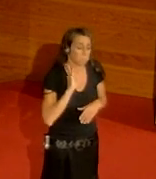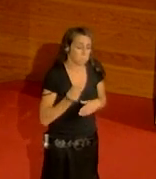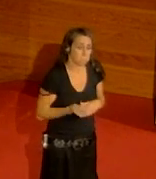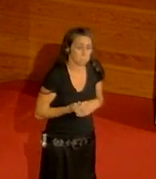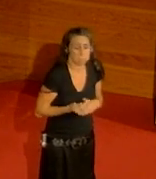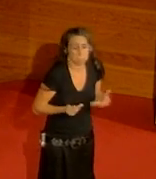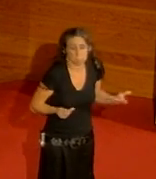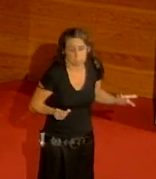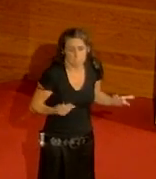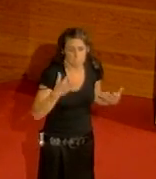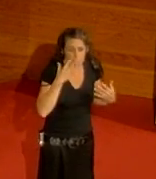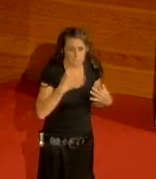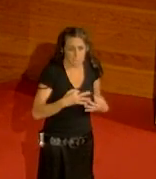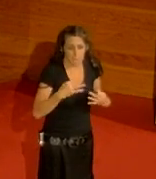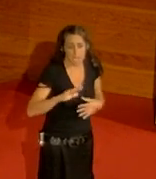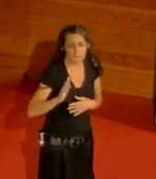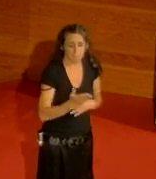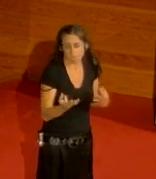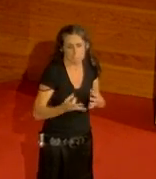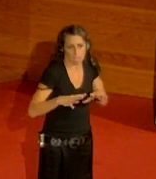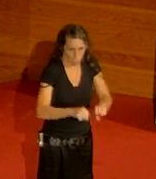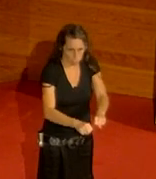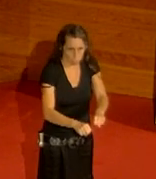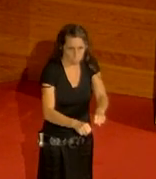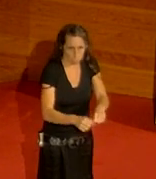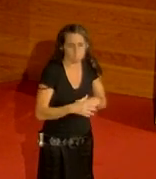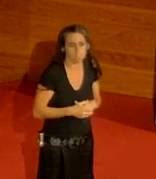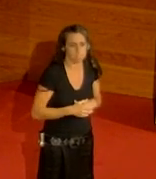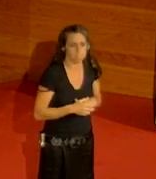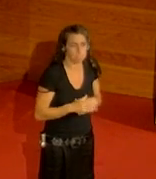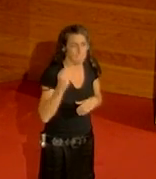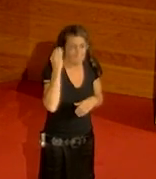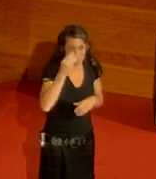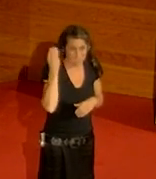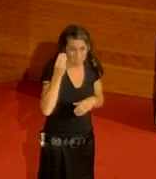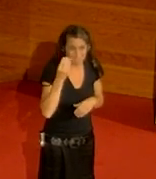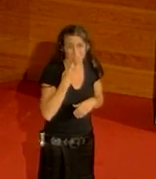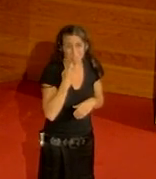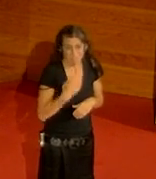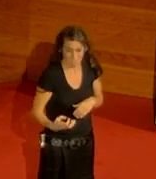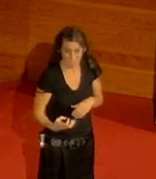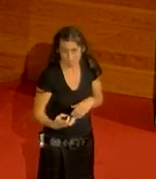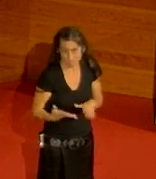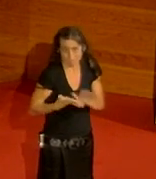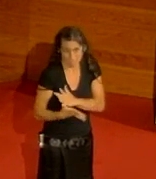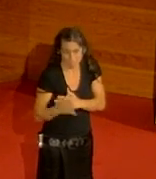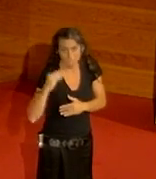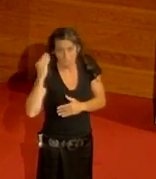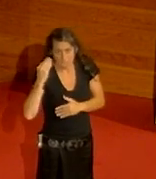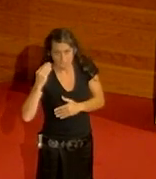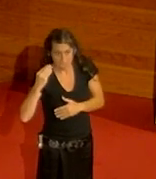porque lo que a ellos les afecta es básicamente la ocupación ni siquiera los árabes israelíes que son árabes que tienen ciudadanía israelí